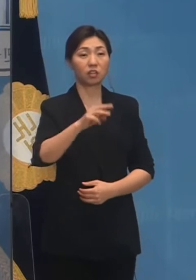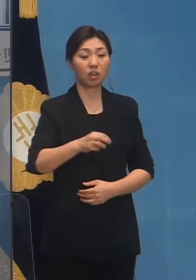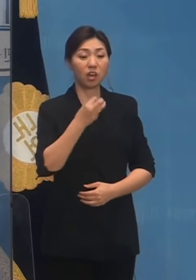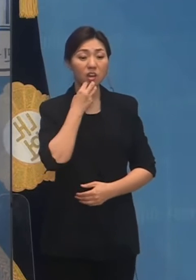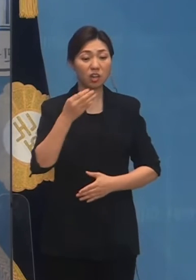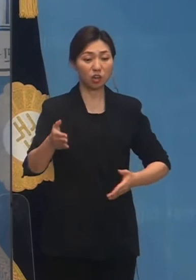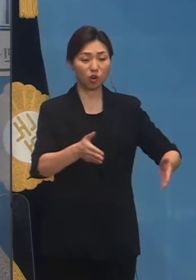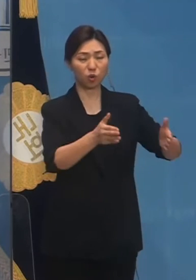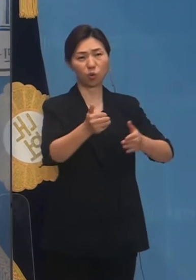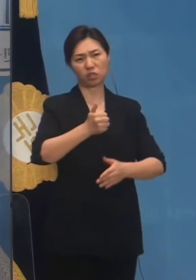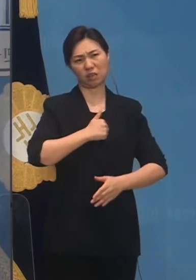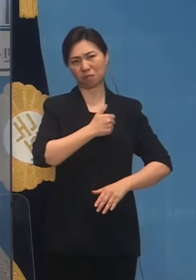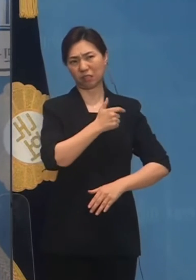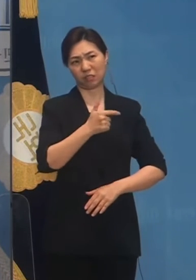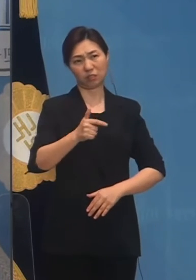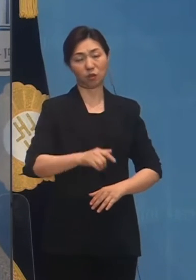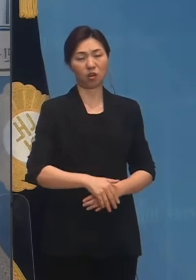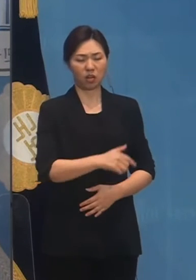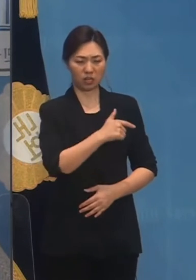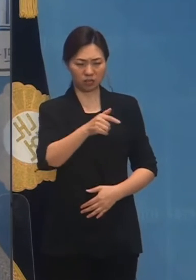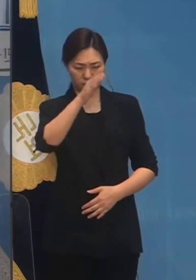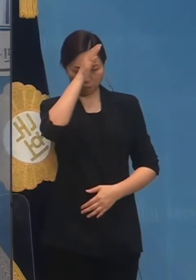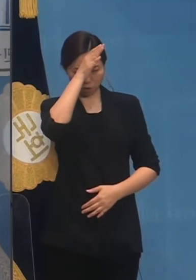않습니다. 큰 병에 걸려도